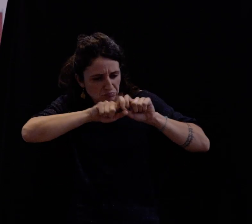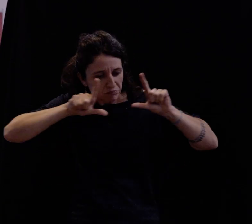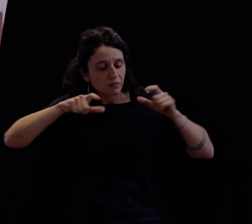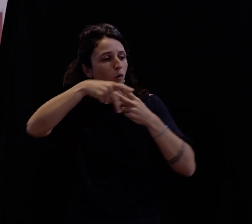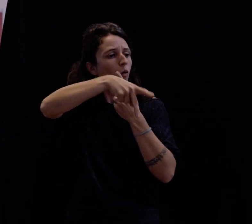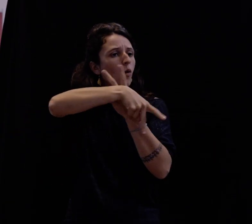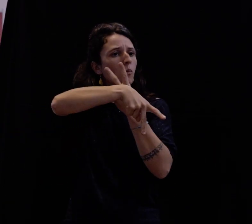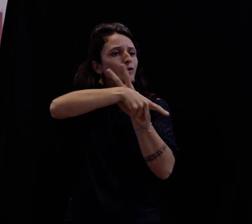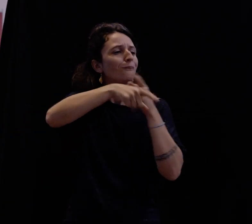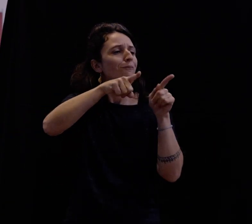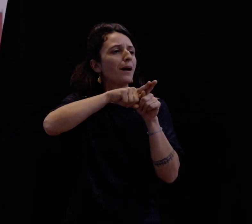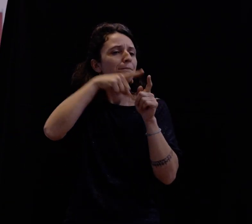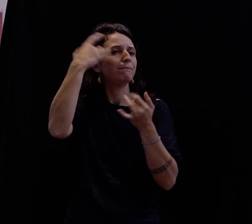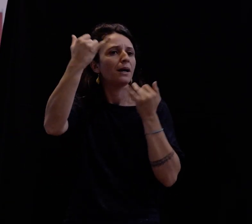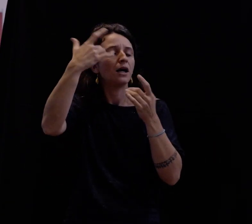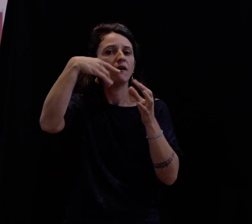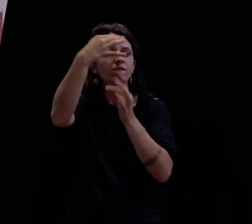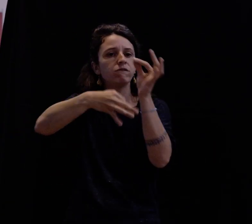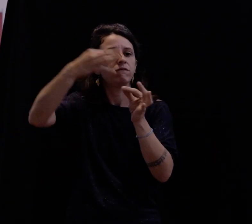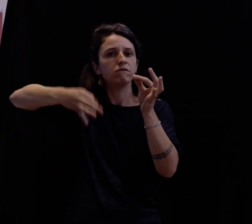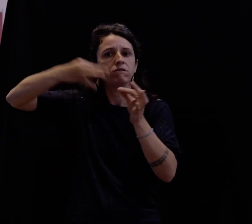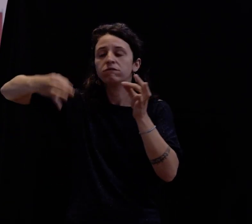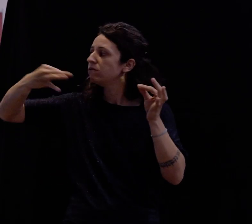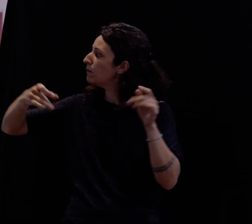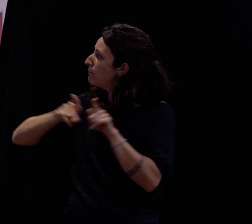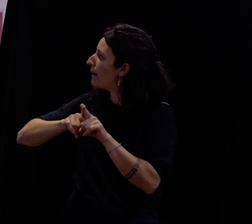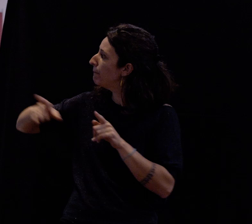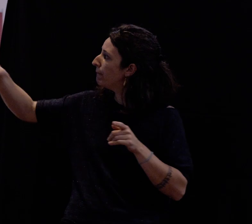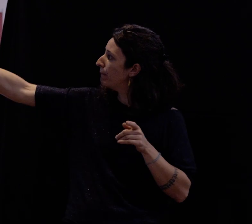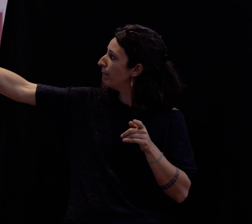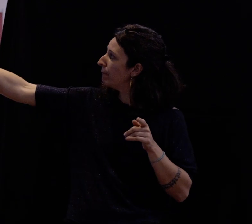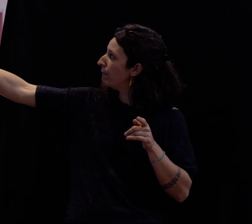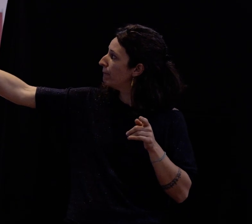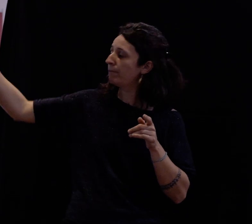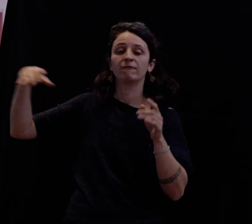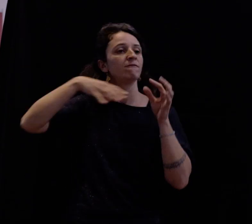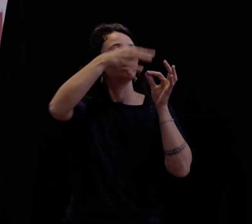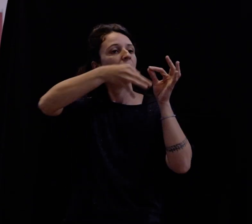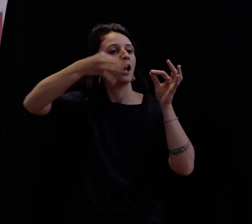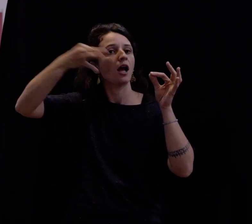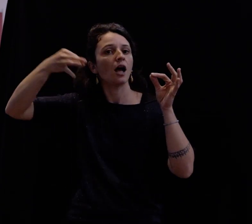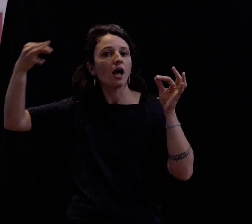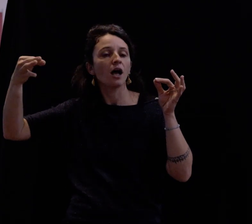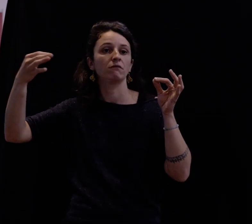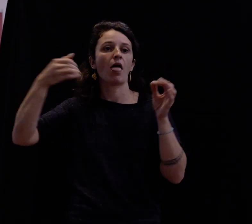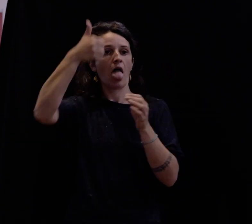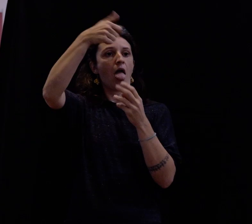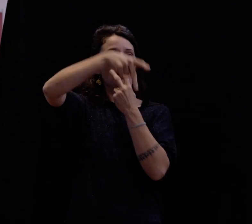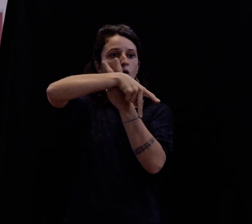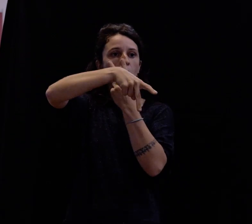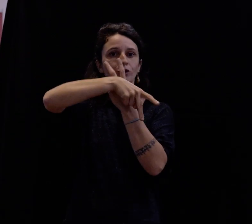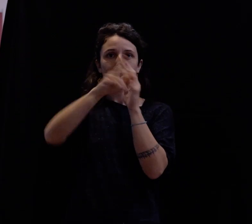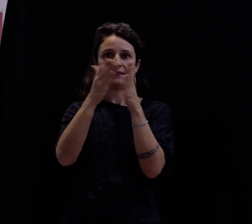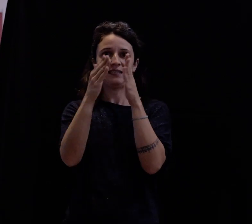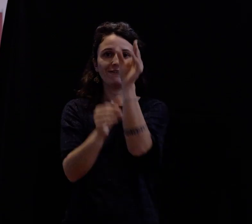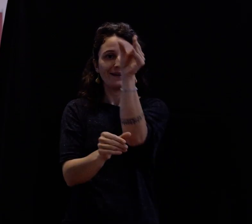une bobine de fil, avec une forme un peu bizarre, comme ça, en forme de X. Donc un chromosome, ça correspond à un des livres de la bibliothèque, et si